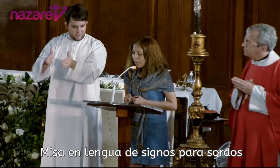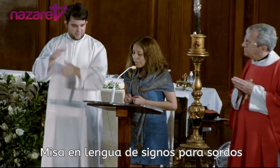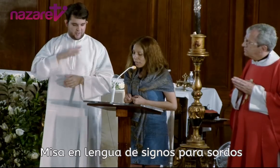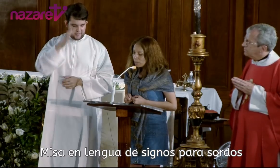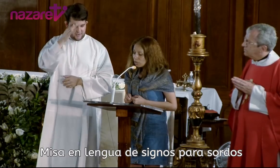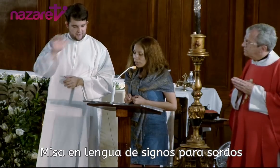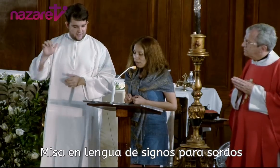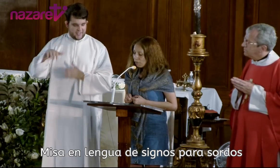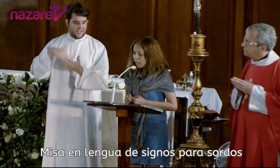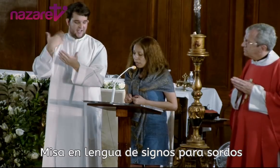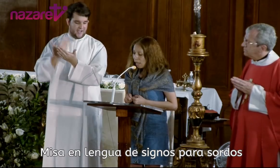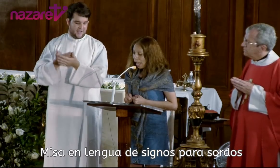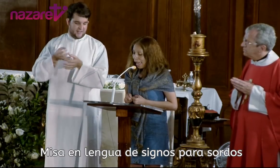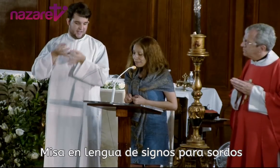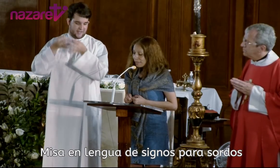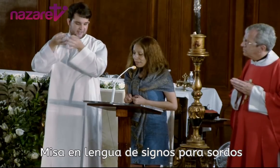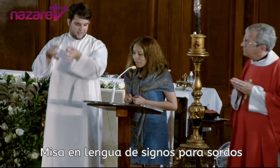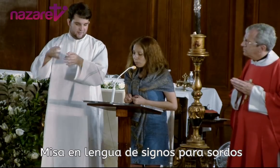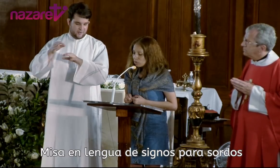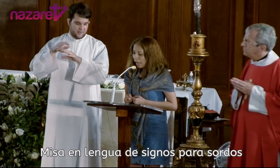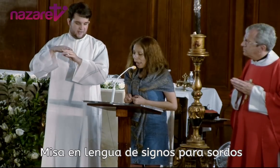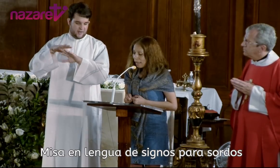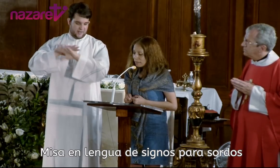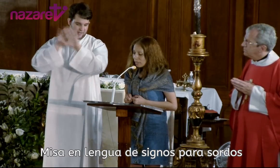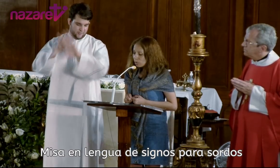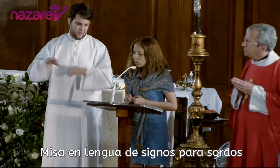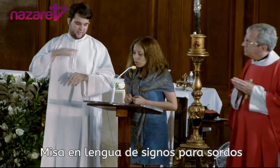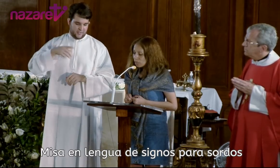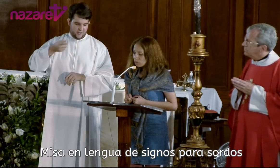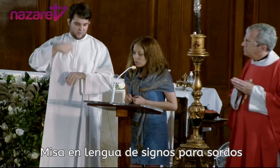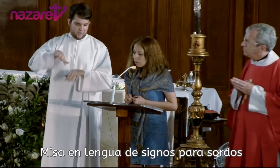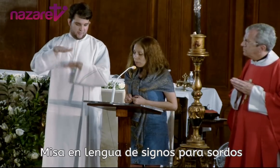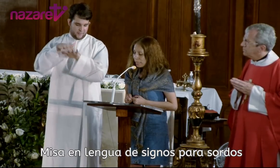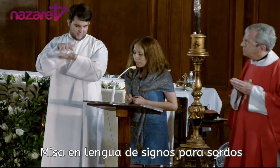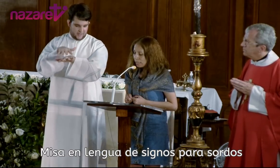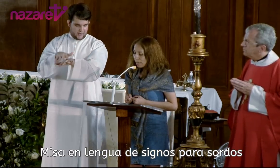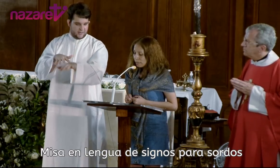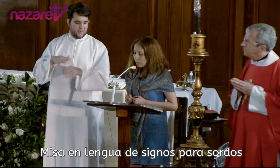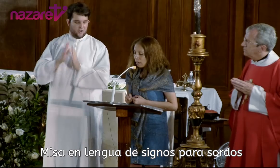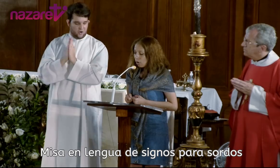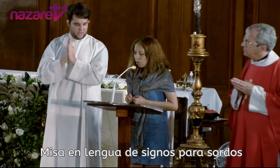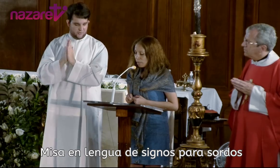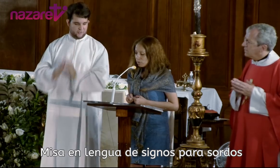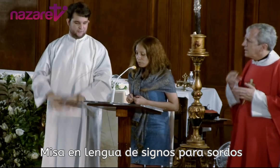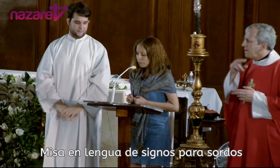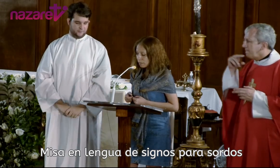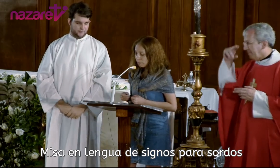el camino de la fe hasta que lleguemos al término de nuestro peregrinaje. Oremos.